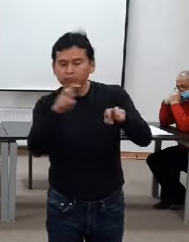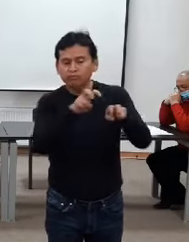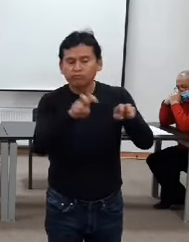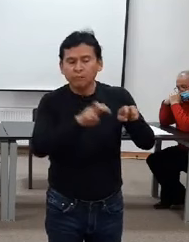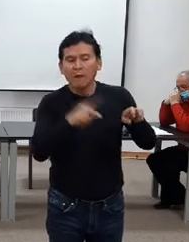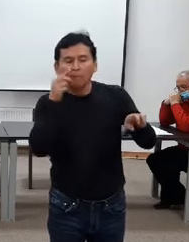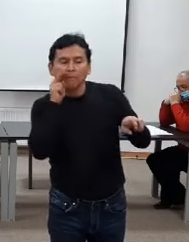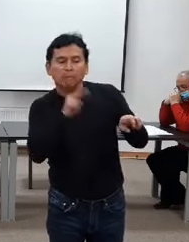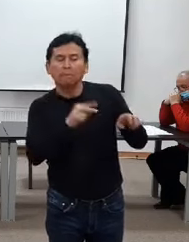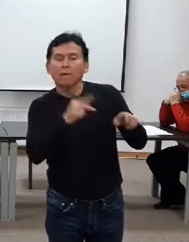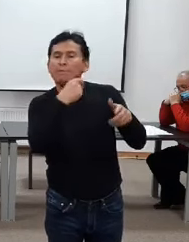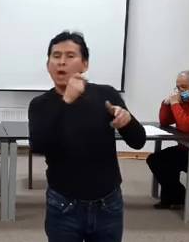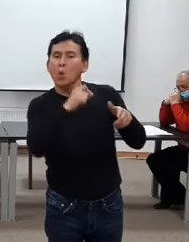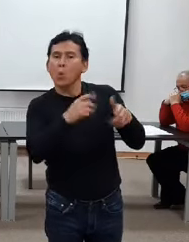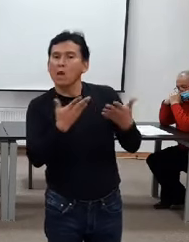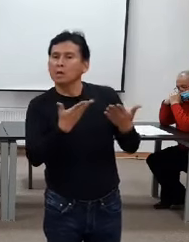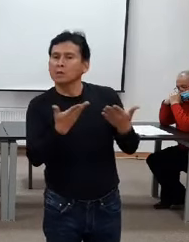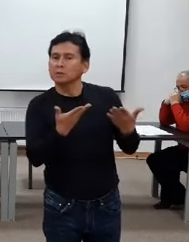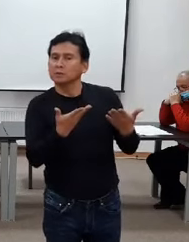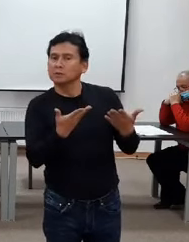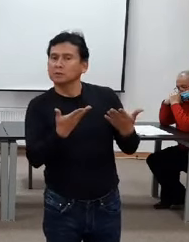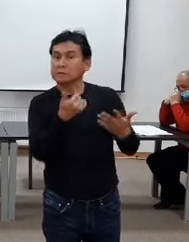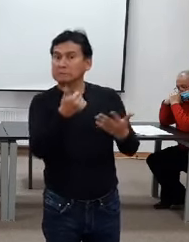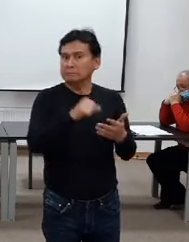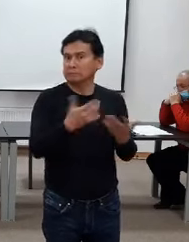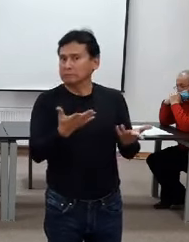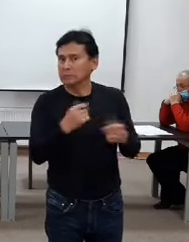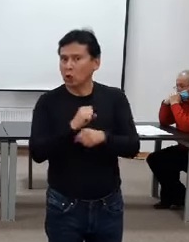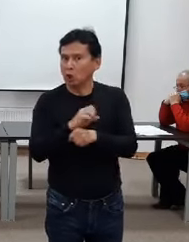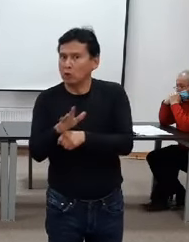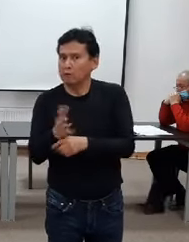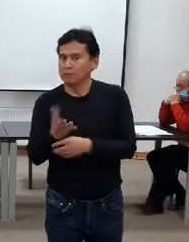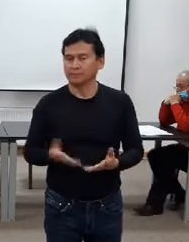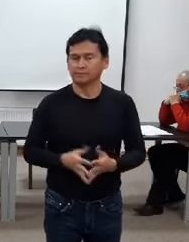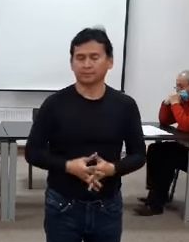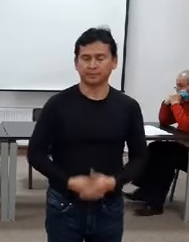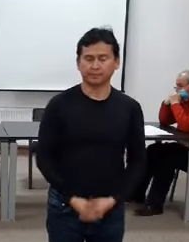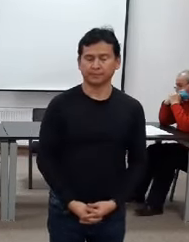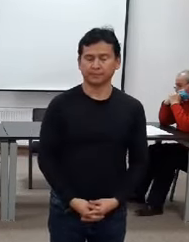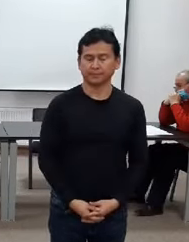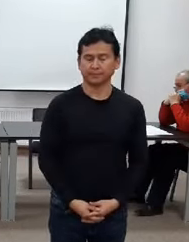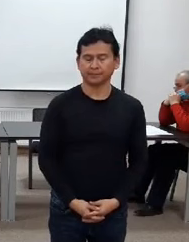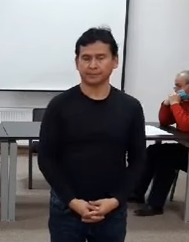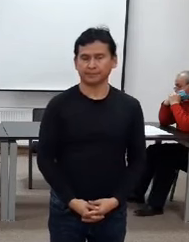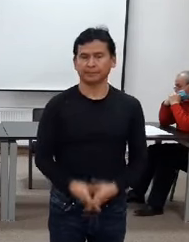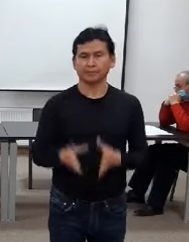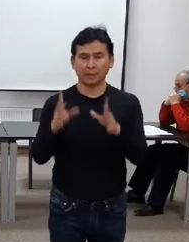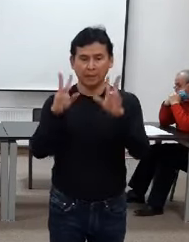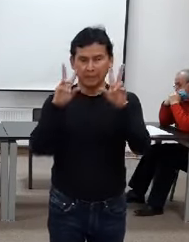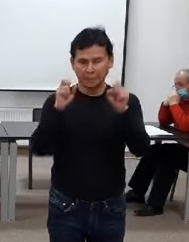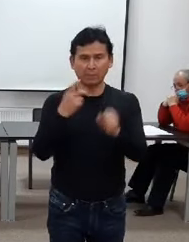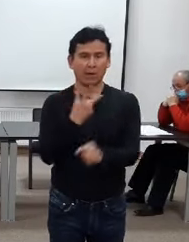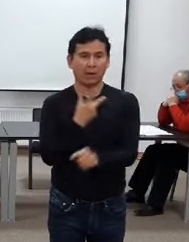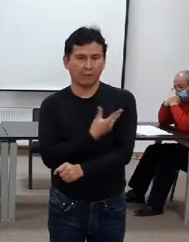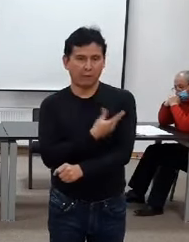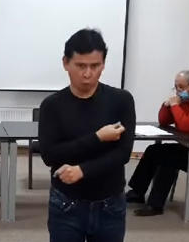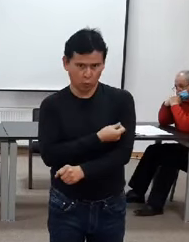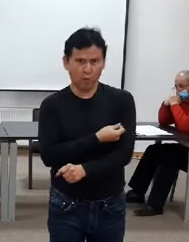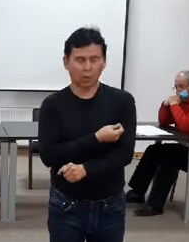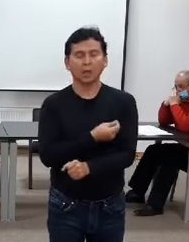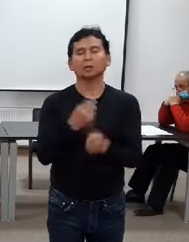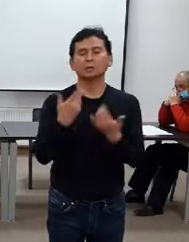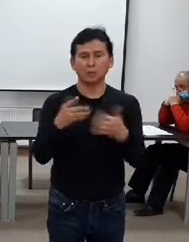estos cuatro nuevos casos que se han diagnosticado en las últimas 48 horas. En relación a las vacunas, complementar